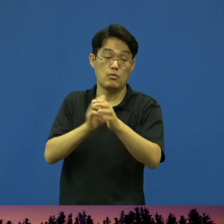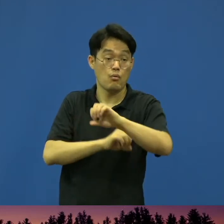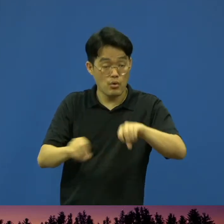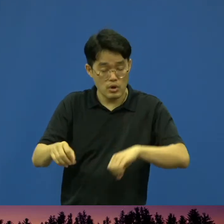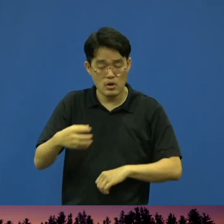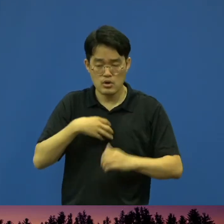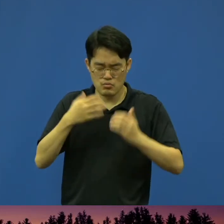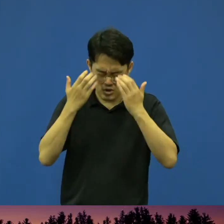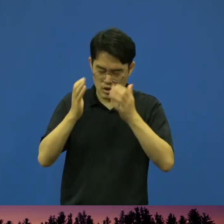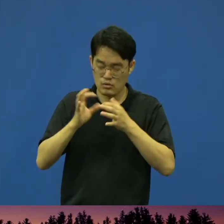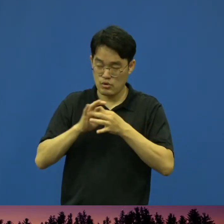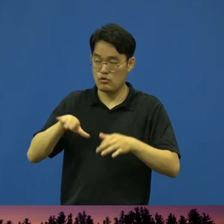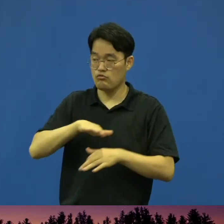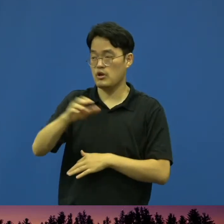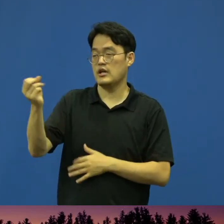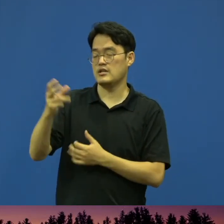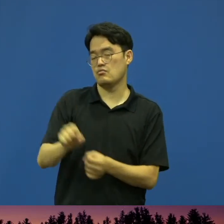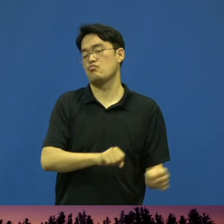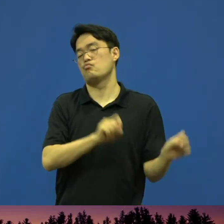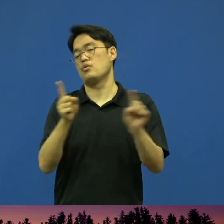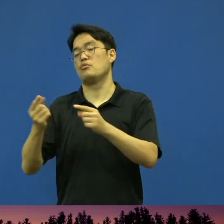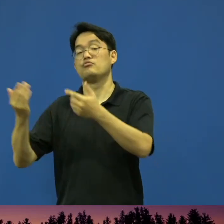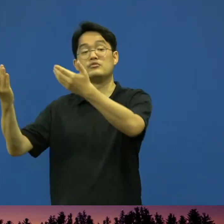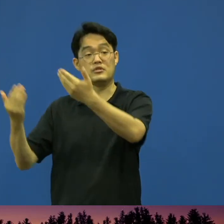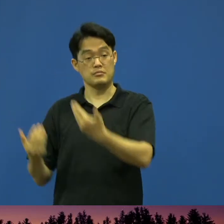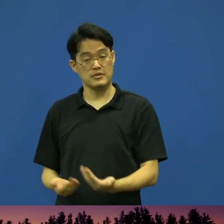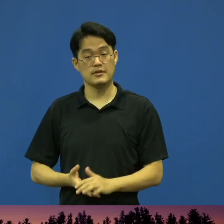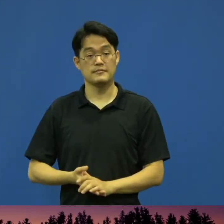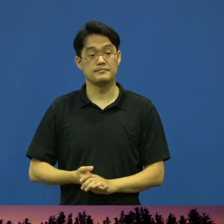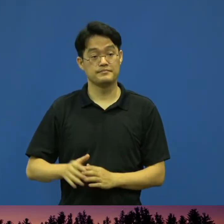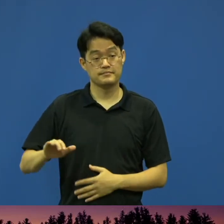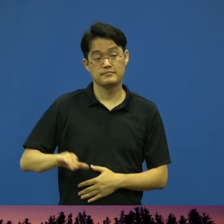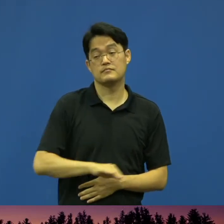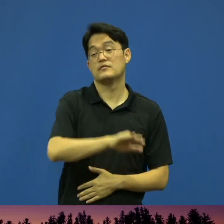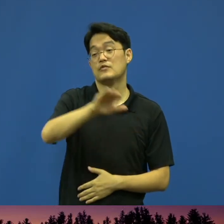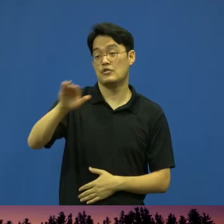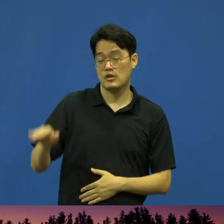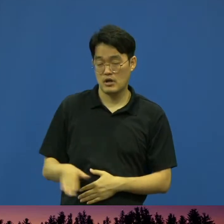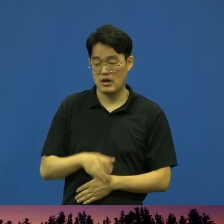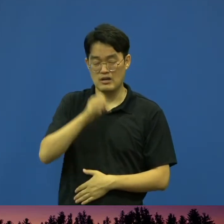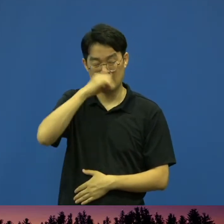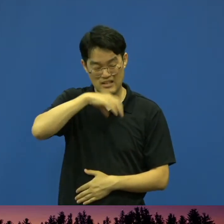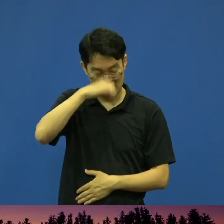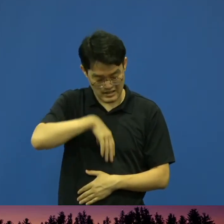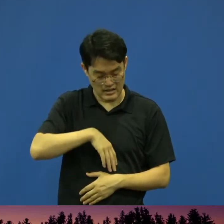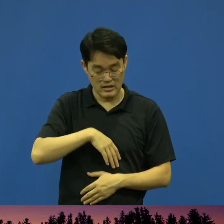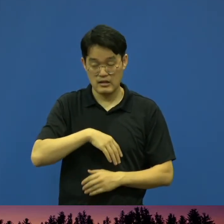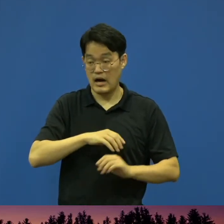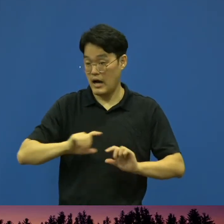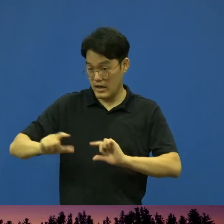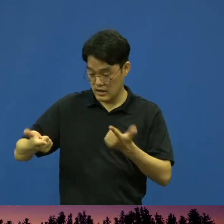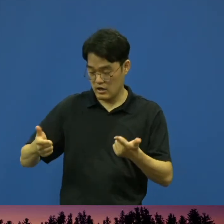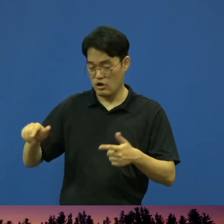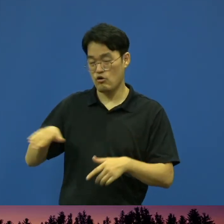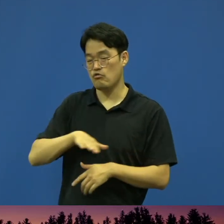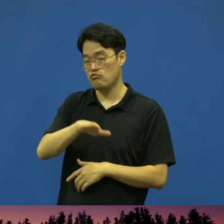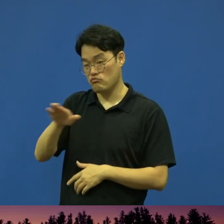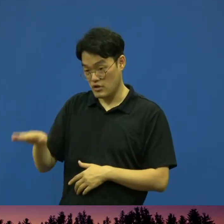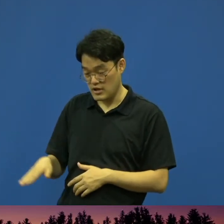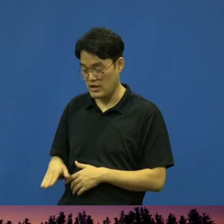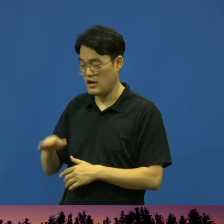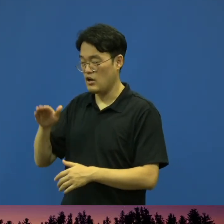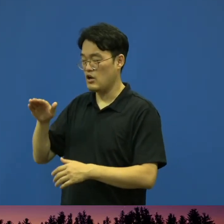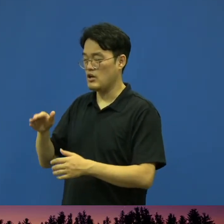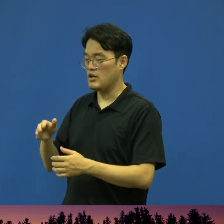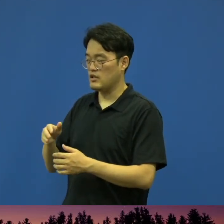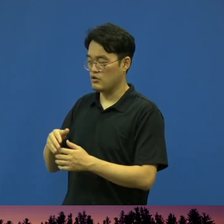세울 것입니다. 그 위기를 통해서 그저 그런 인생이 아니라 작품 인생으로 우리를 빚어간다는 것을 기억하셨으면 좋겠습니다.